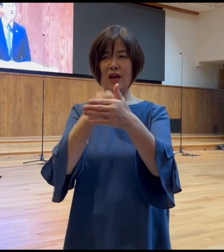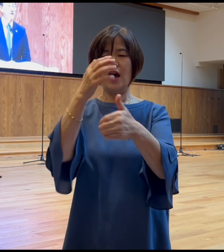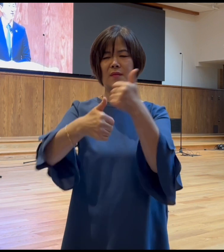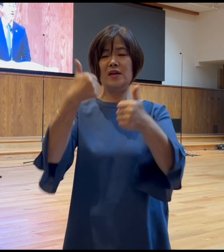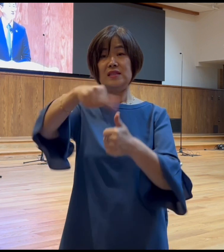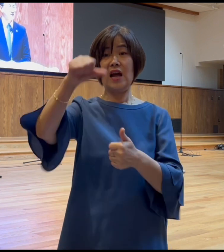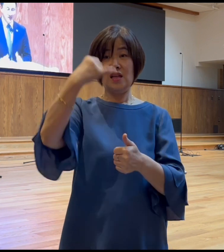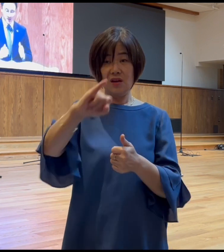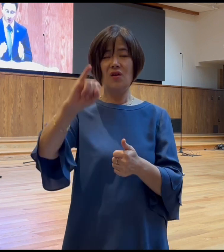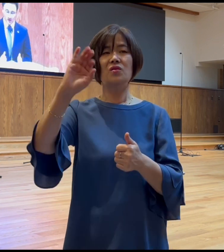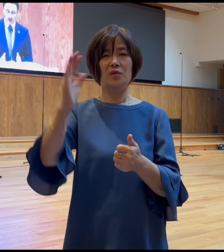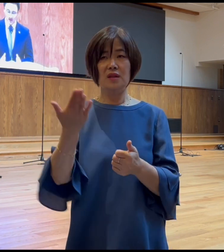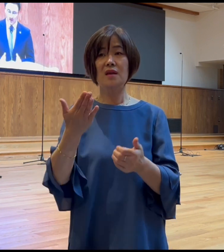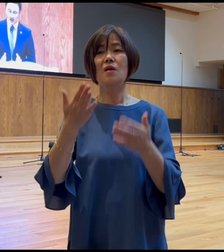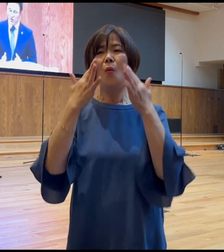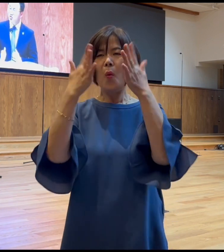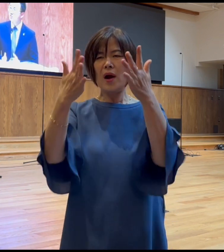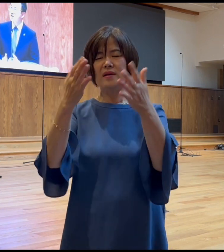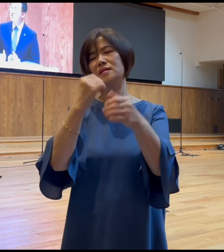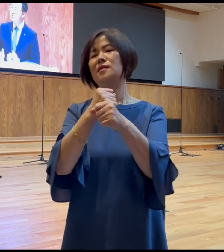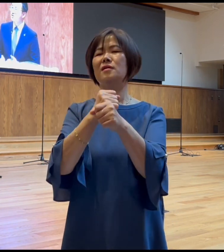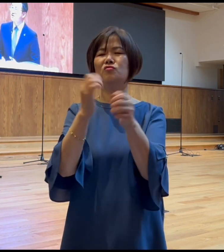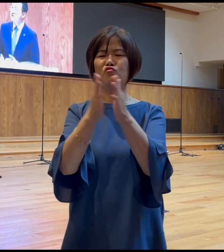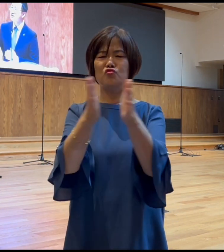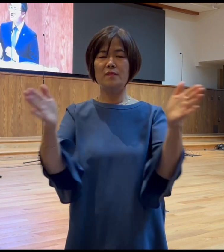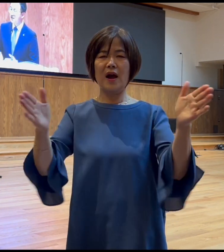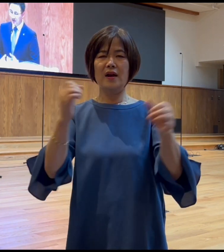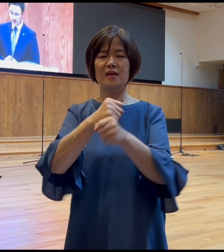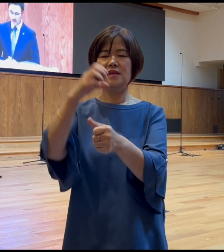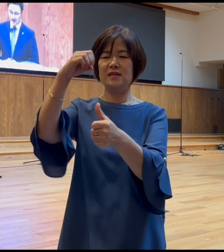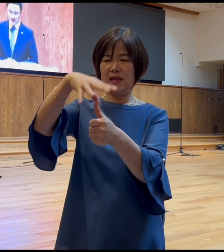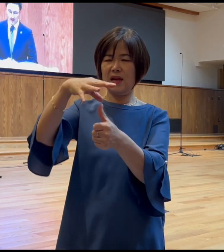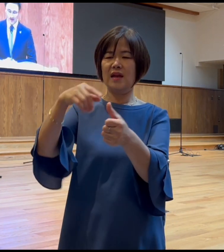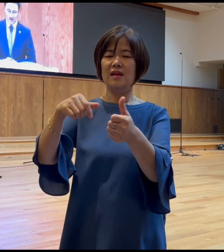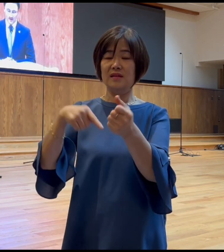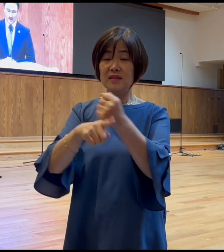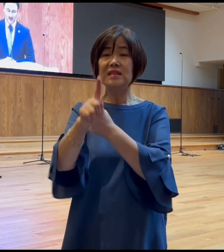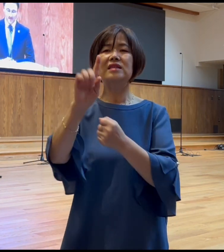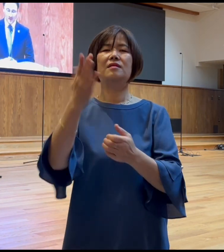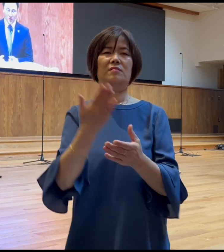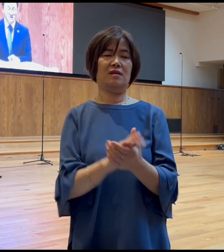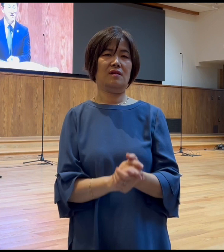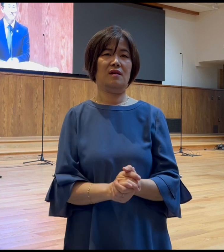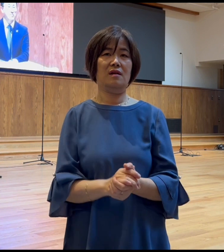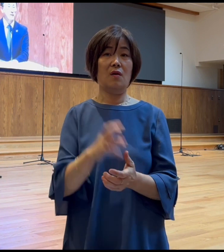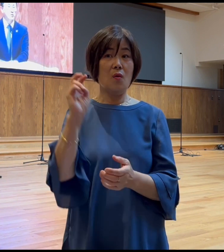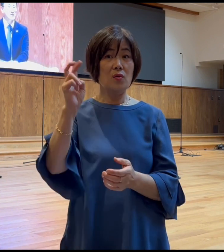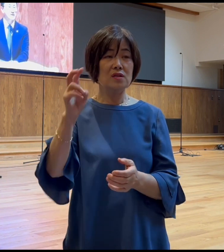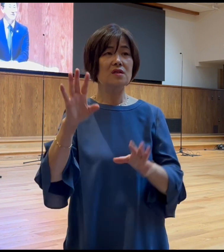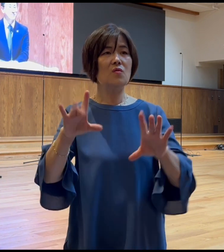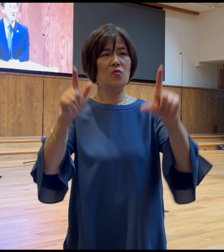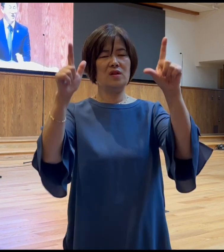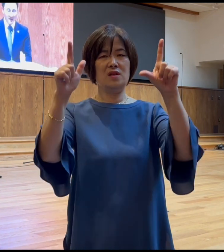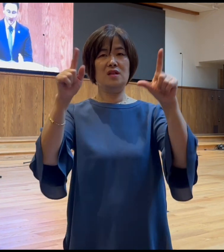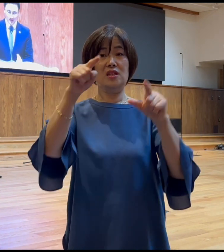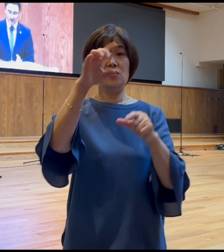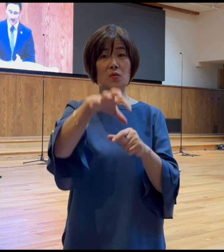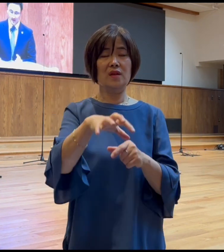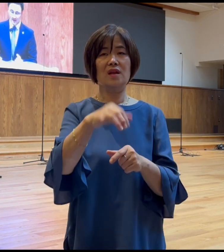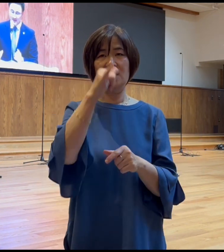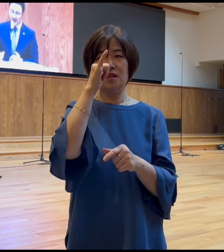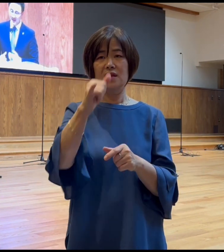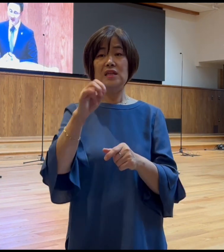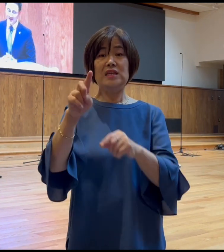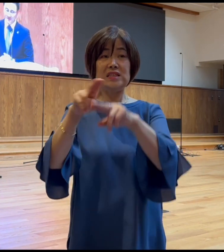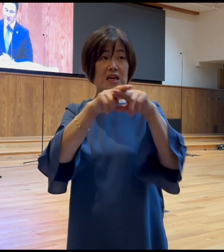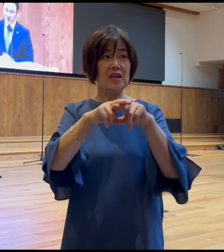자녀가 된다라고 하는 이 정체성의 출발을 주는 것이 세례였습니다. 혹시 오늘 여기에 있는,